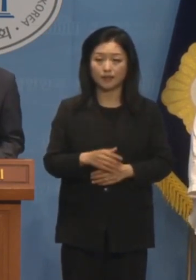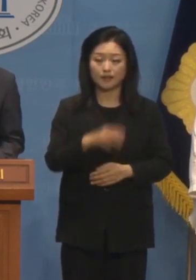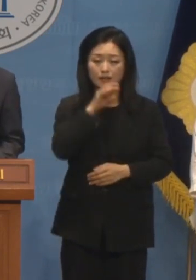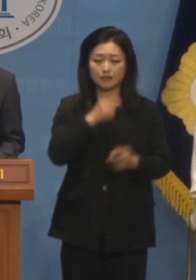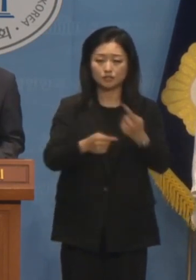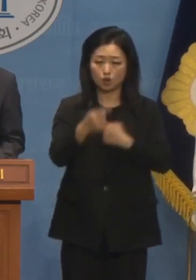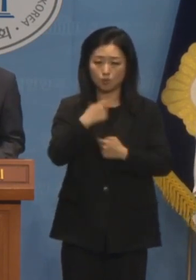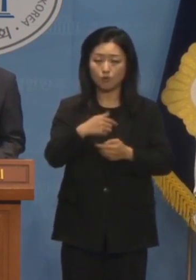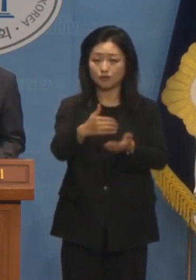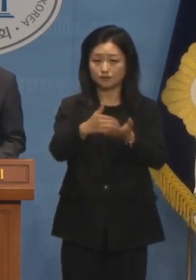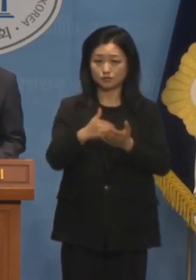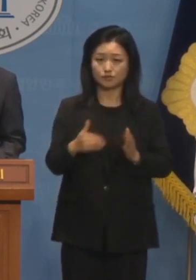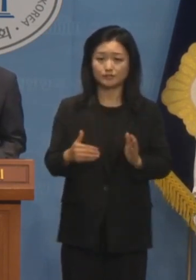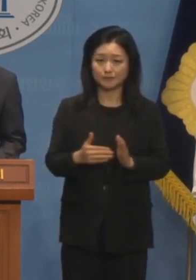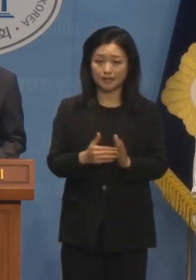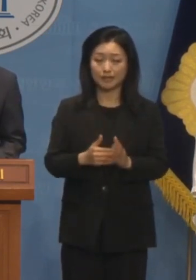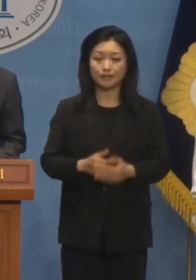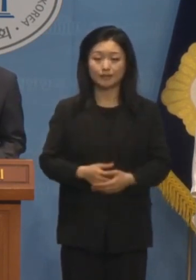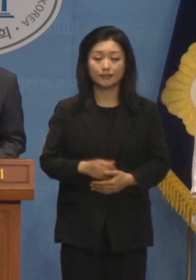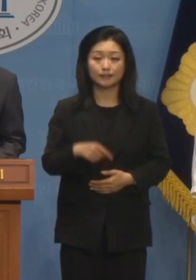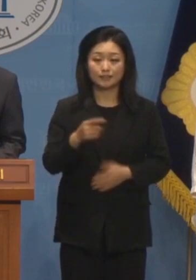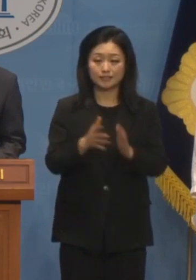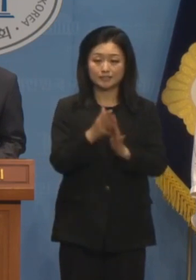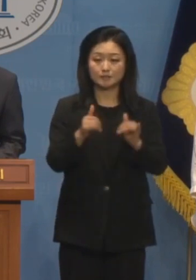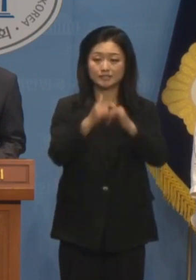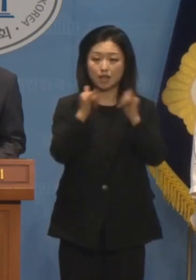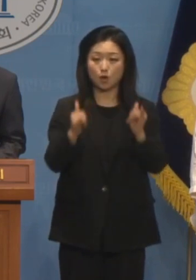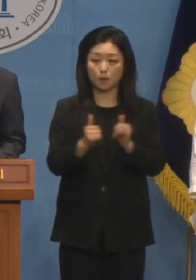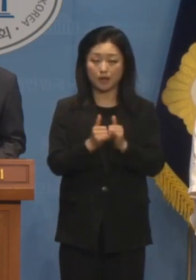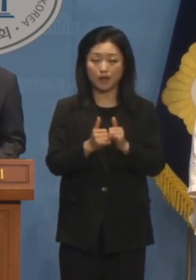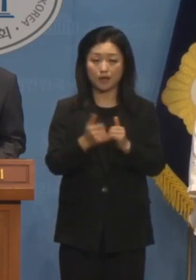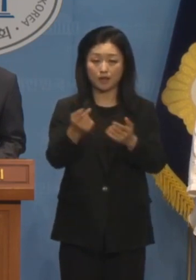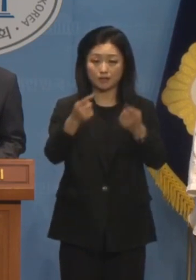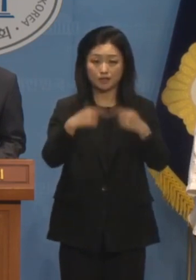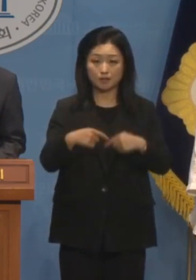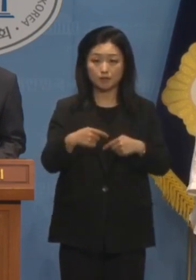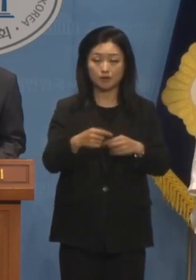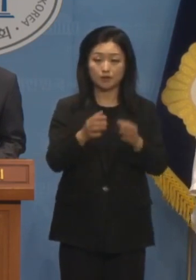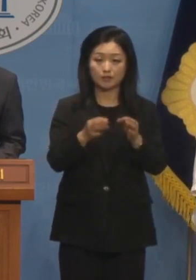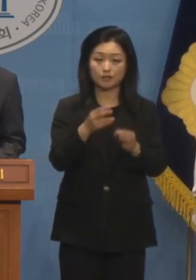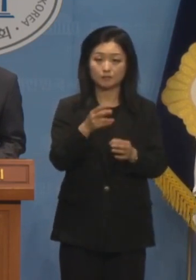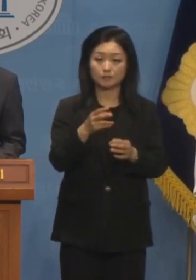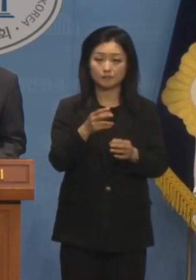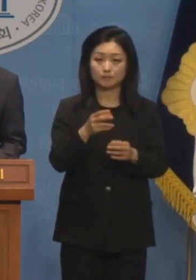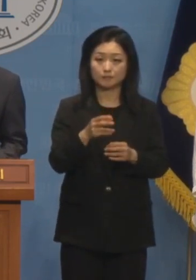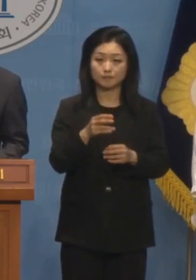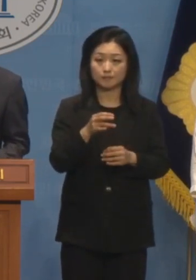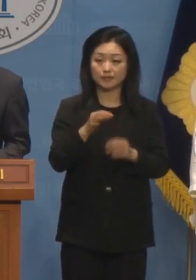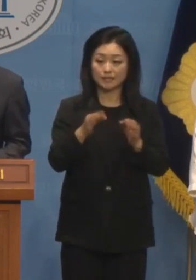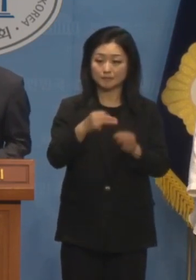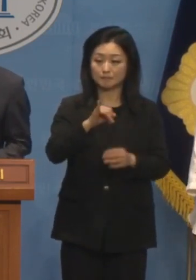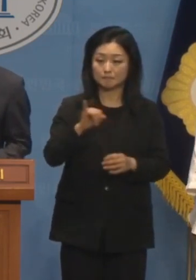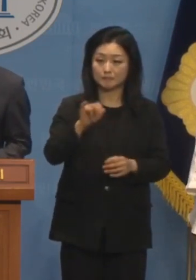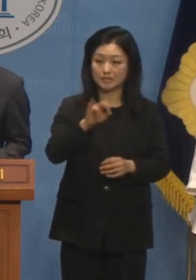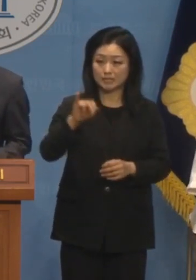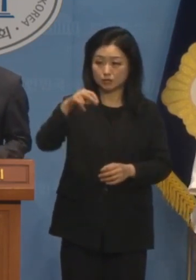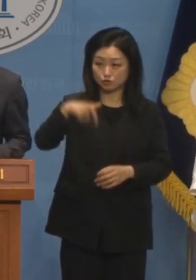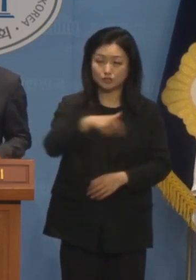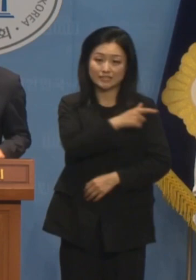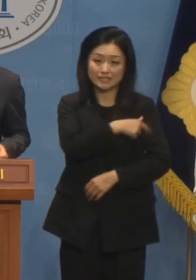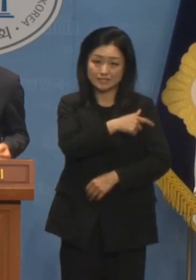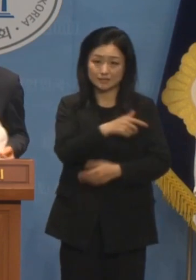제출하셨습니다. 다음 시민사회에서 오신 분들 소개하겠습니다. 김용균 재단 김미수 이사장님 오셨습니다.